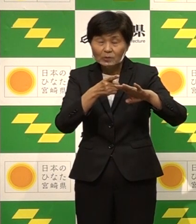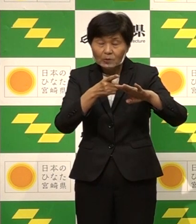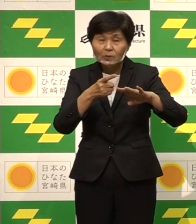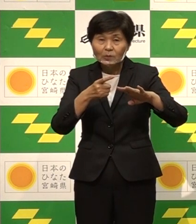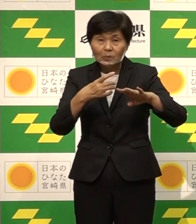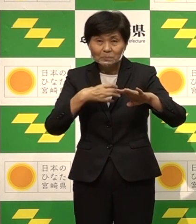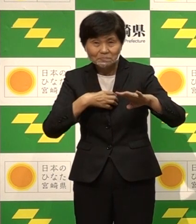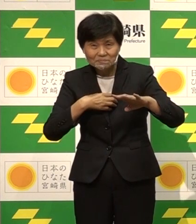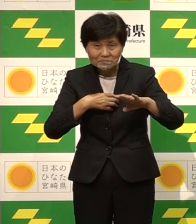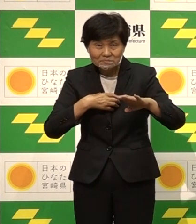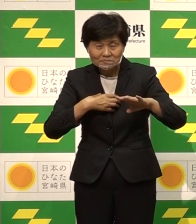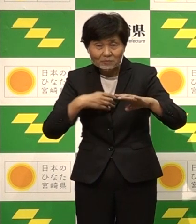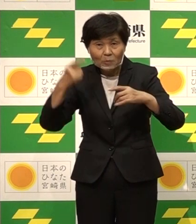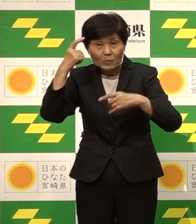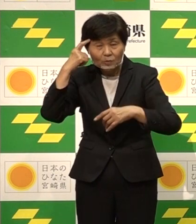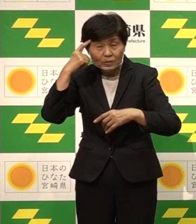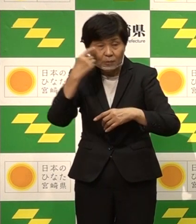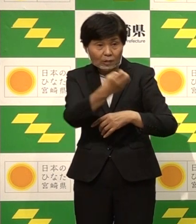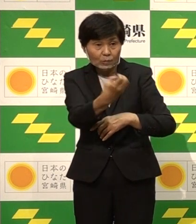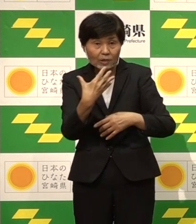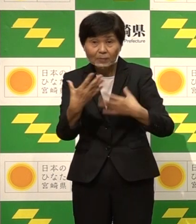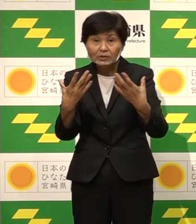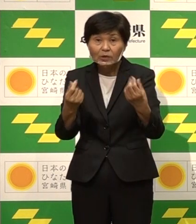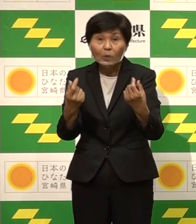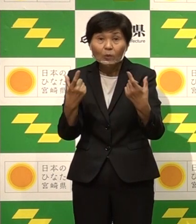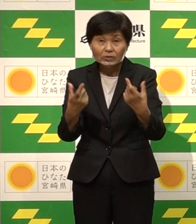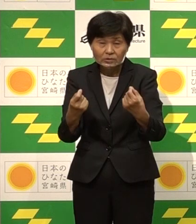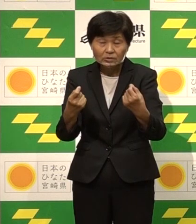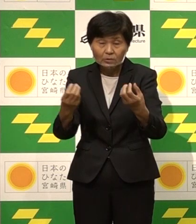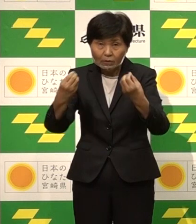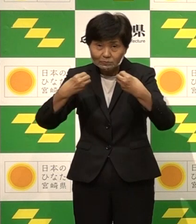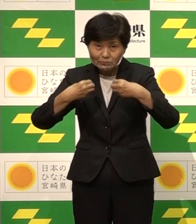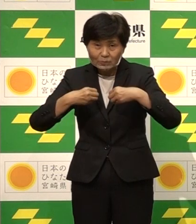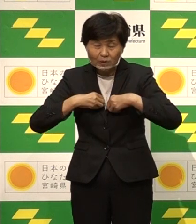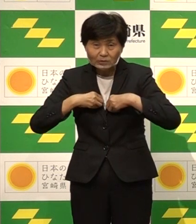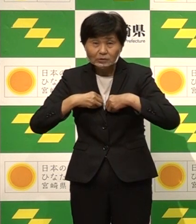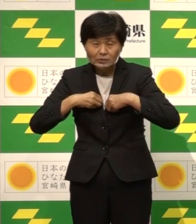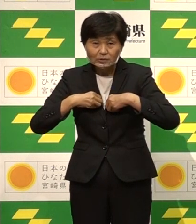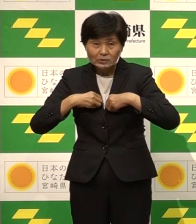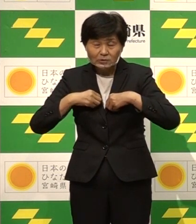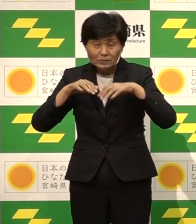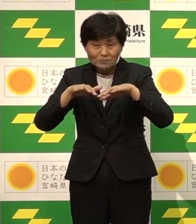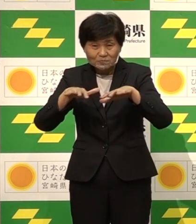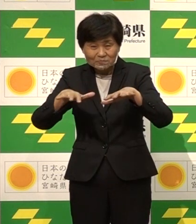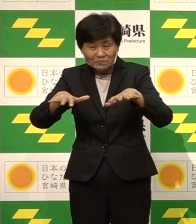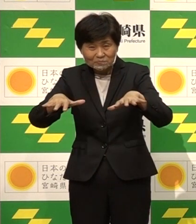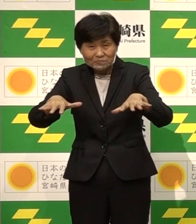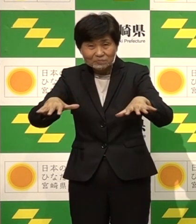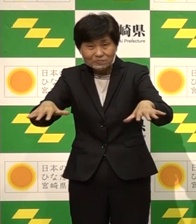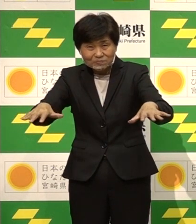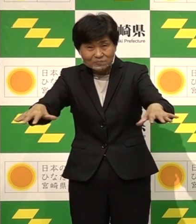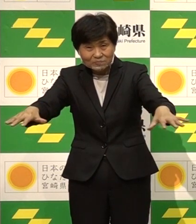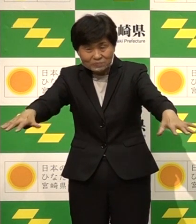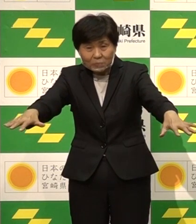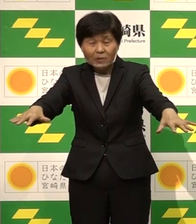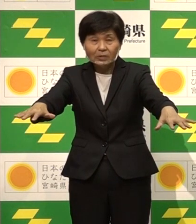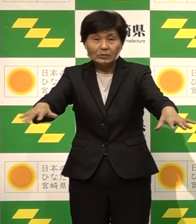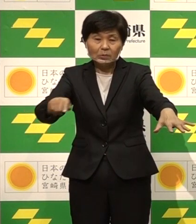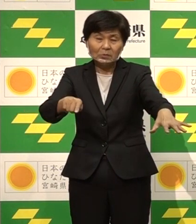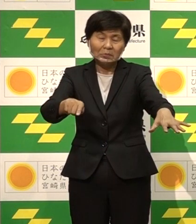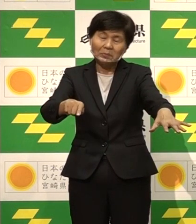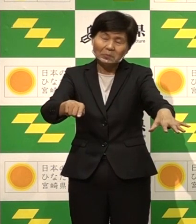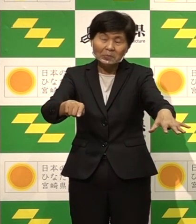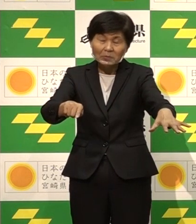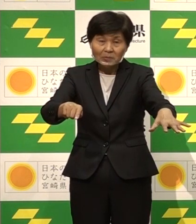持っておるところでありますが、ご指摘のようにですね、感染がこういうようにどんどんどんどん増えていくと、今の